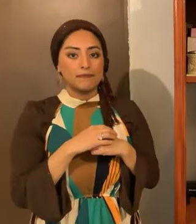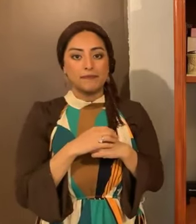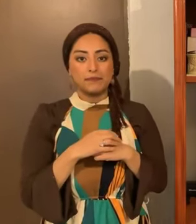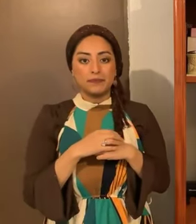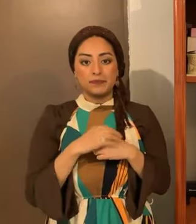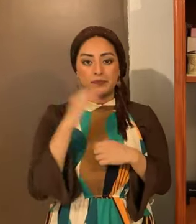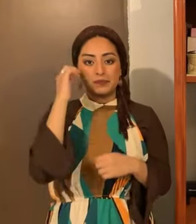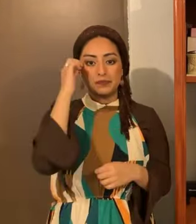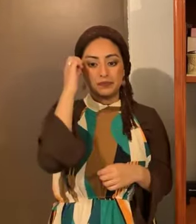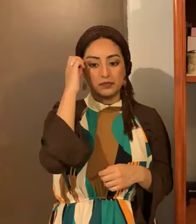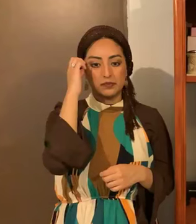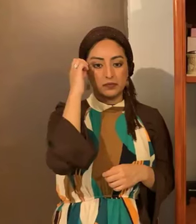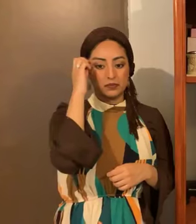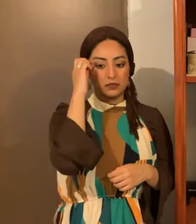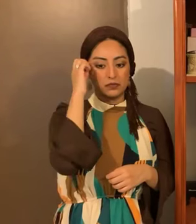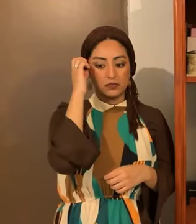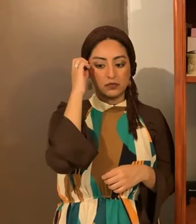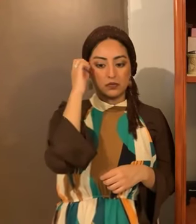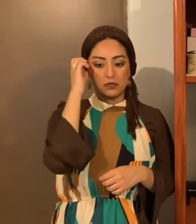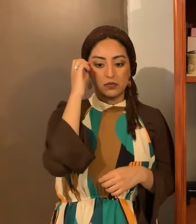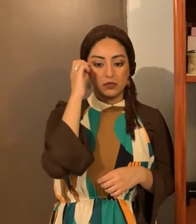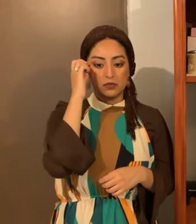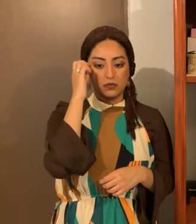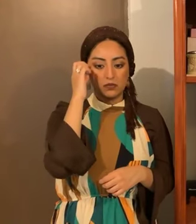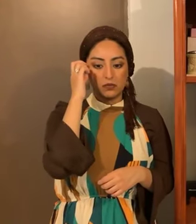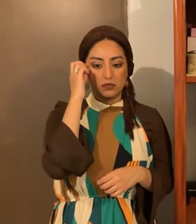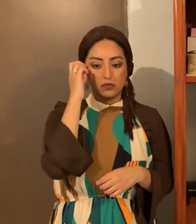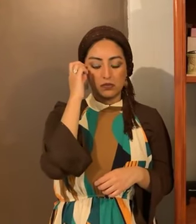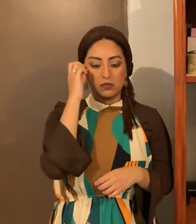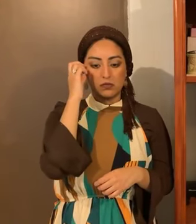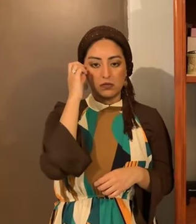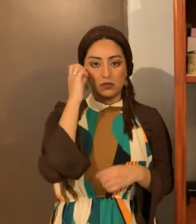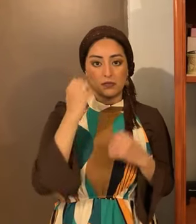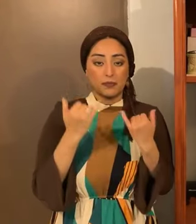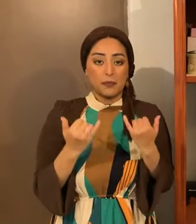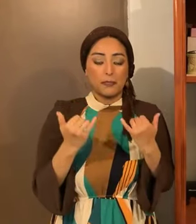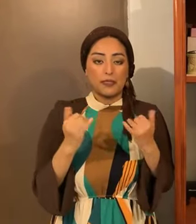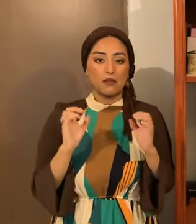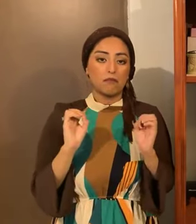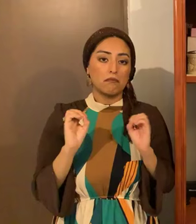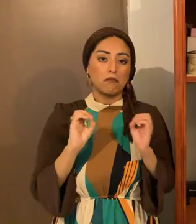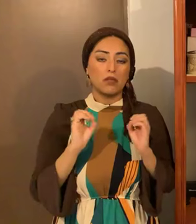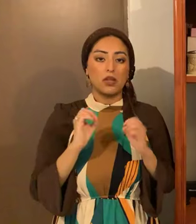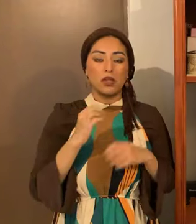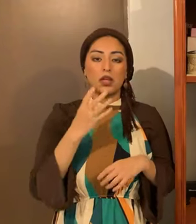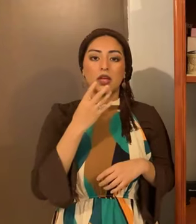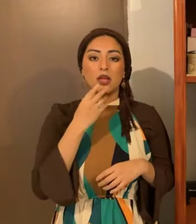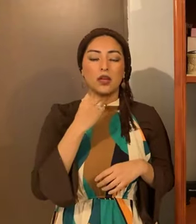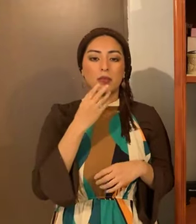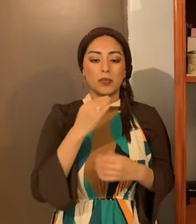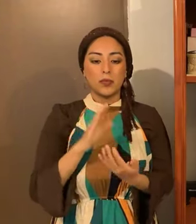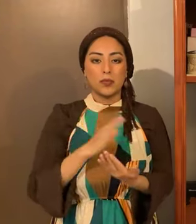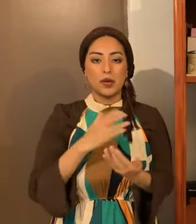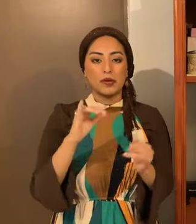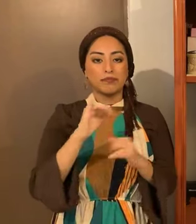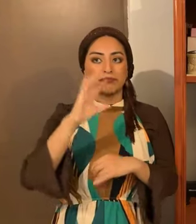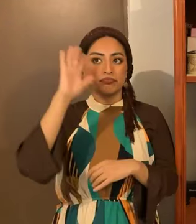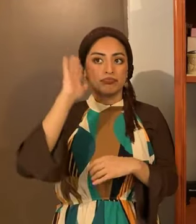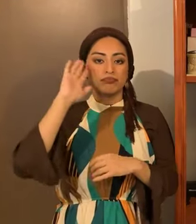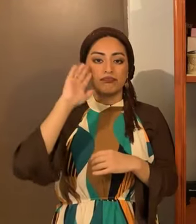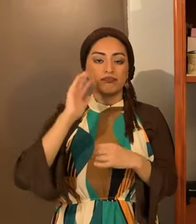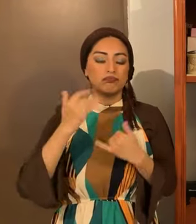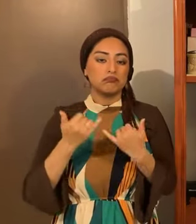día de hoy no existe realmente una notación musical hebrea antigua. ¿Sí? Antigua como tal,